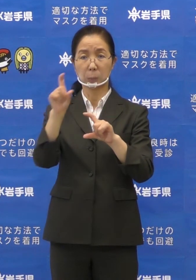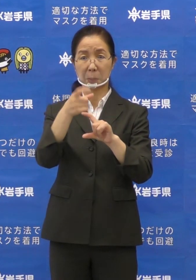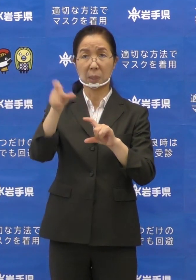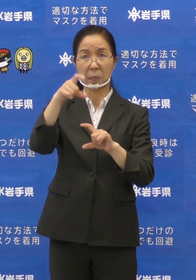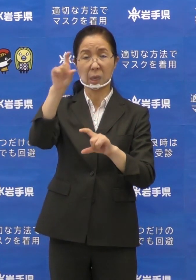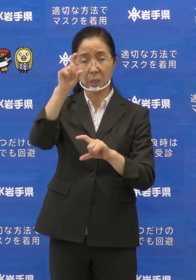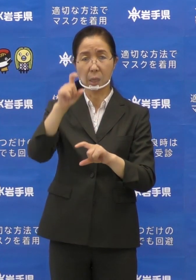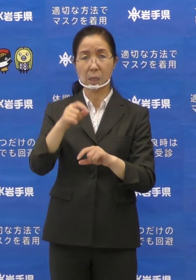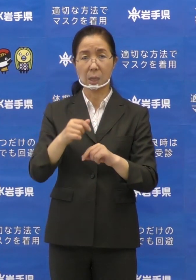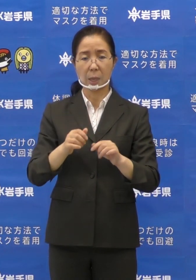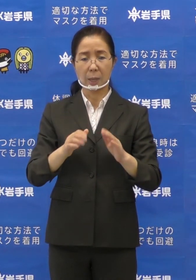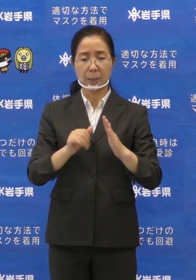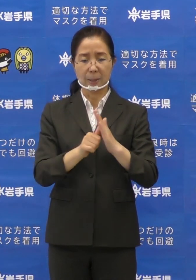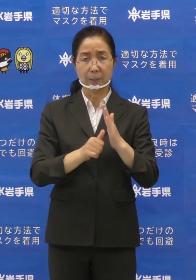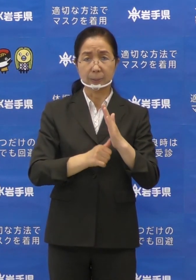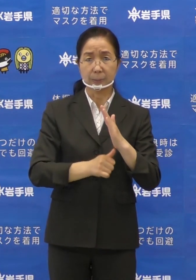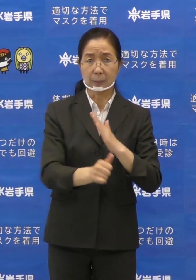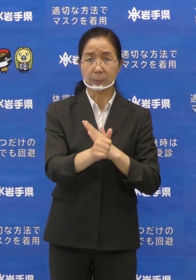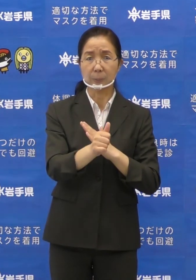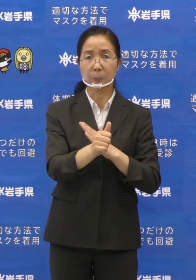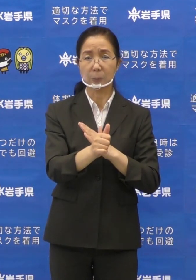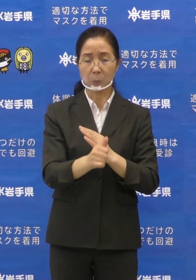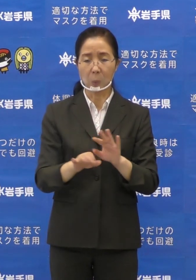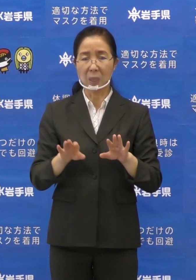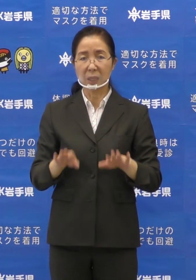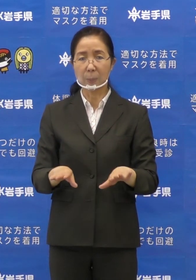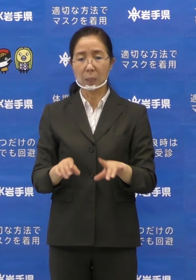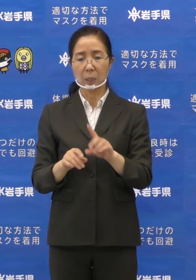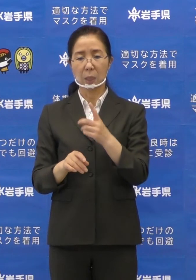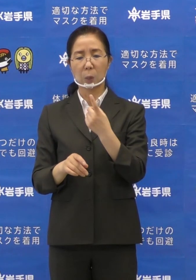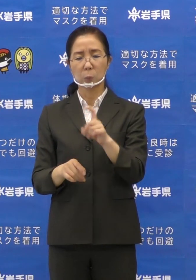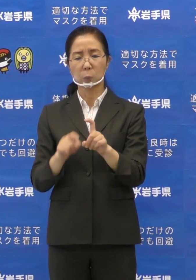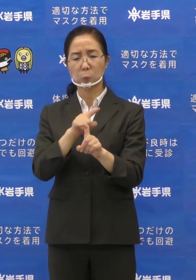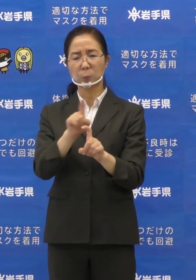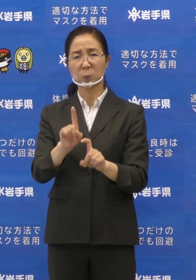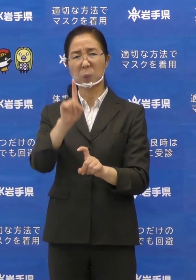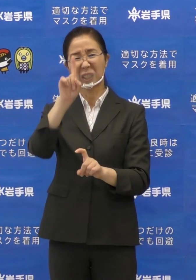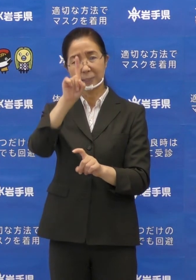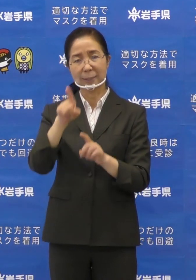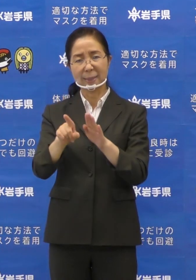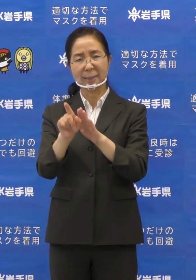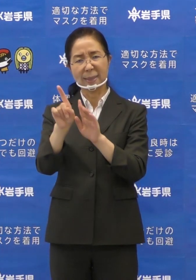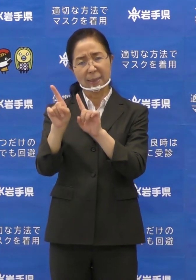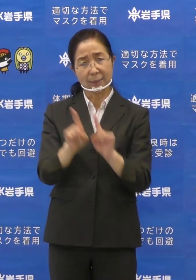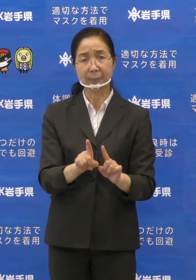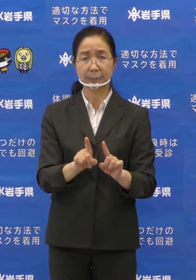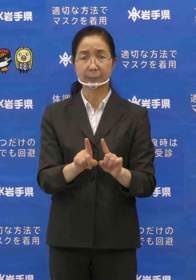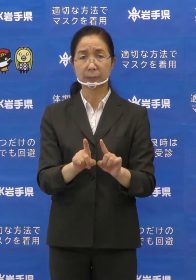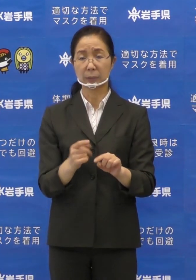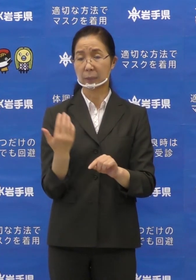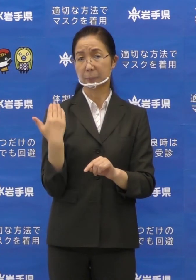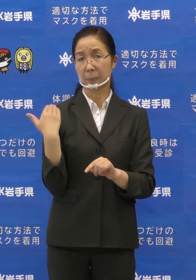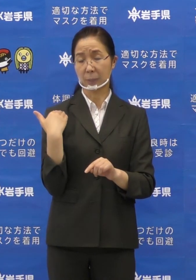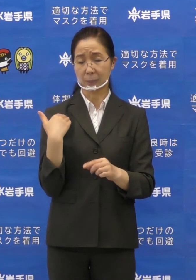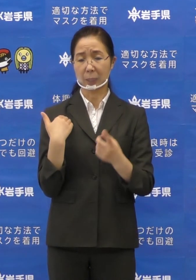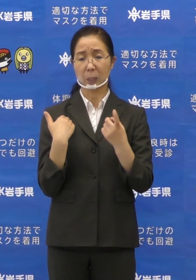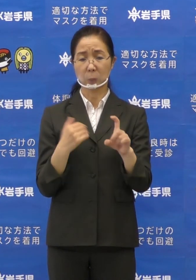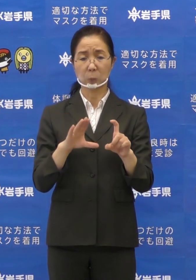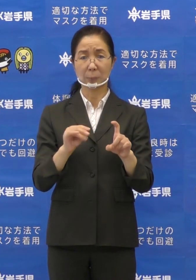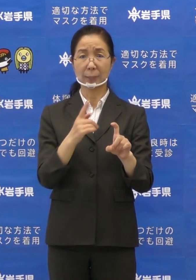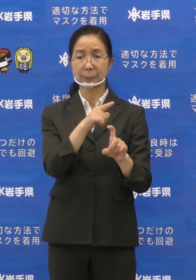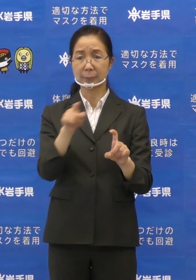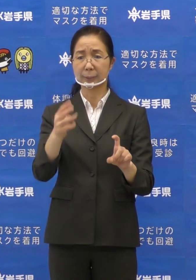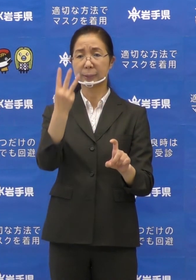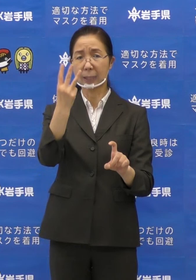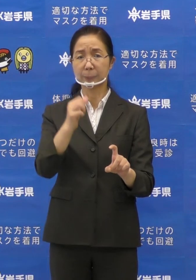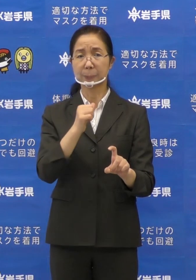ない、外出をもう10分の1に減らすぐらいやって、かつて10万人あたり3人の感染者数だった